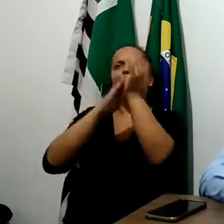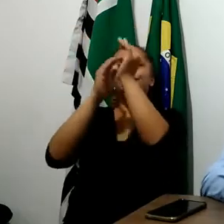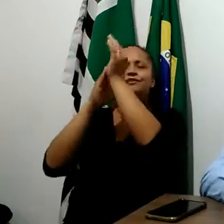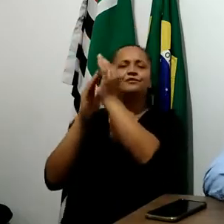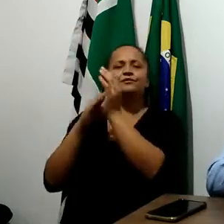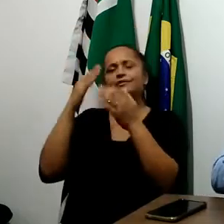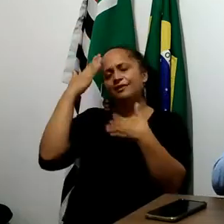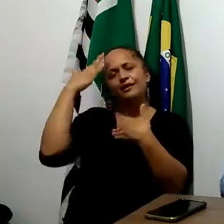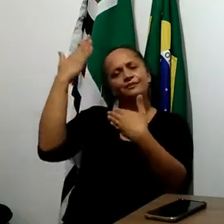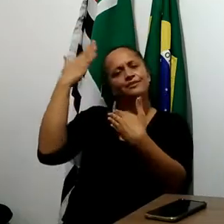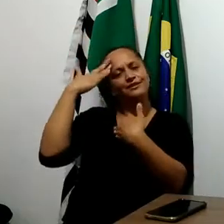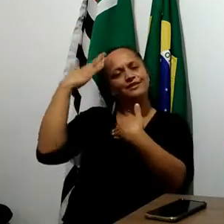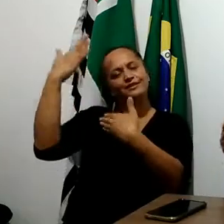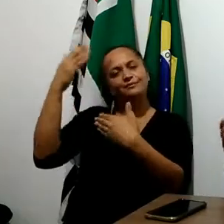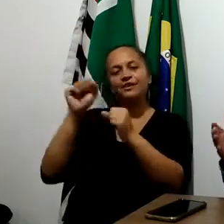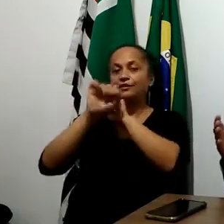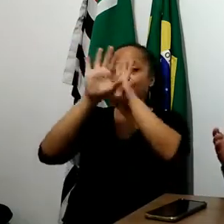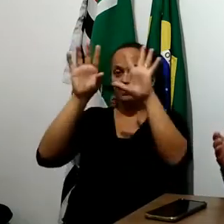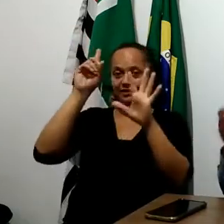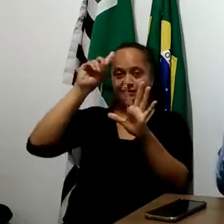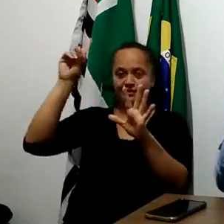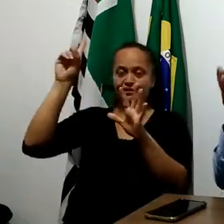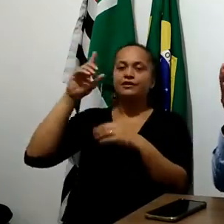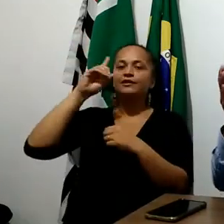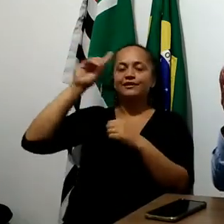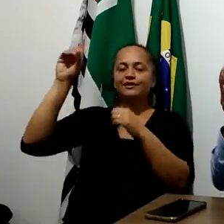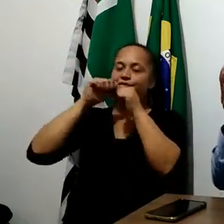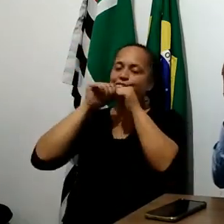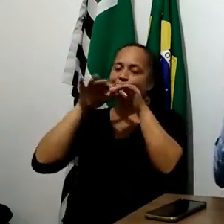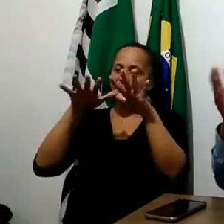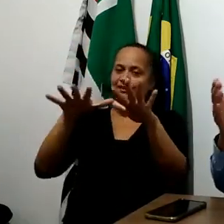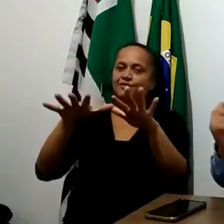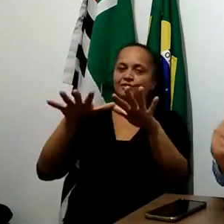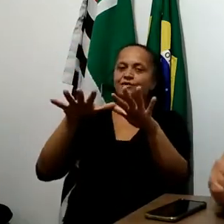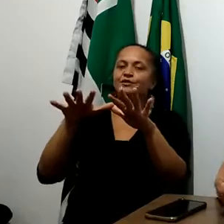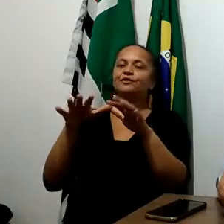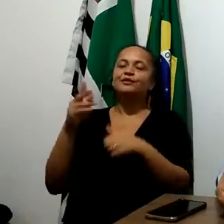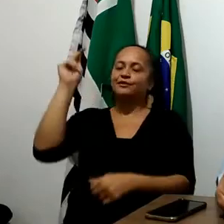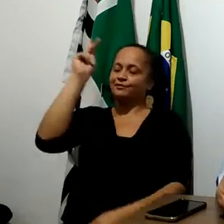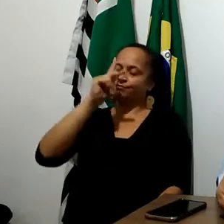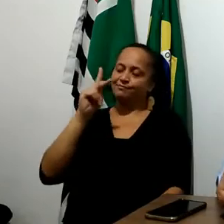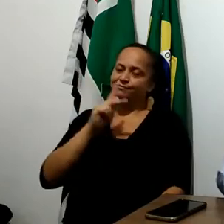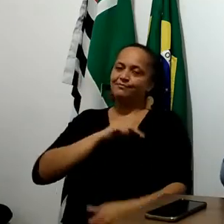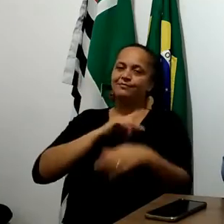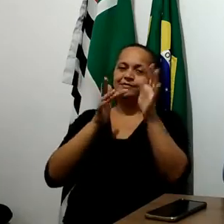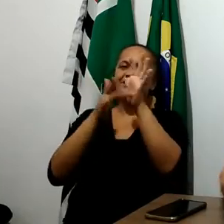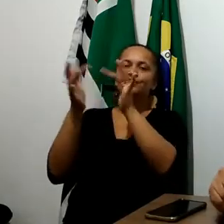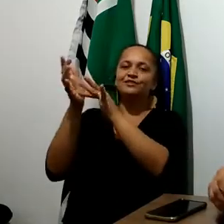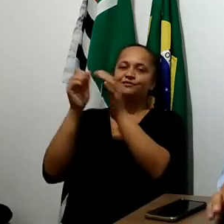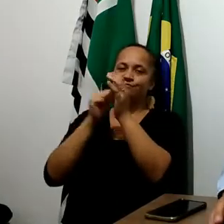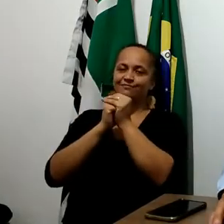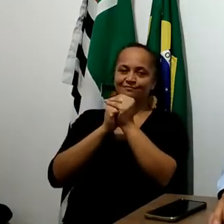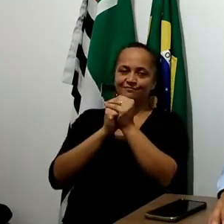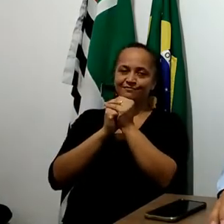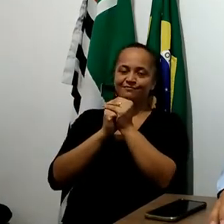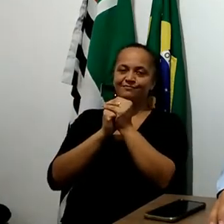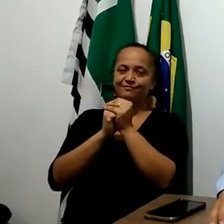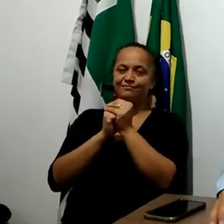e amém. Glória a Deus. Deus seja louvado. Deus te abençoe. Fique na paz do Senhor Jesus. Amém? Aleluia.